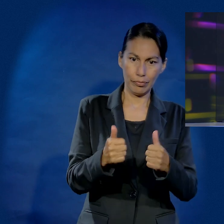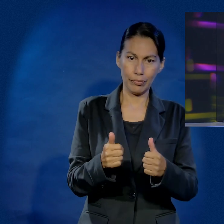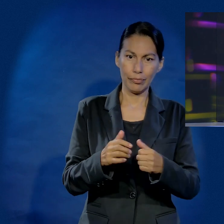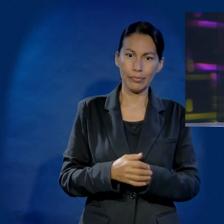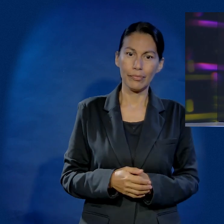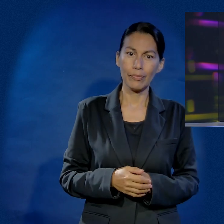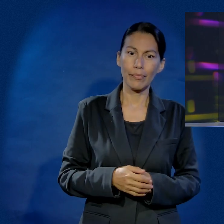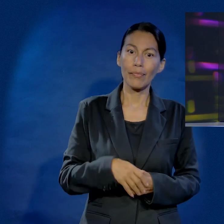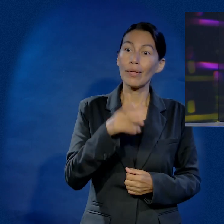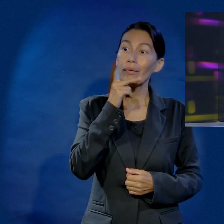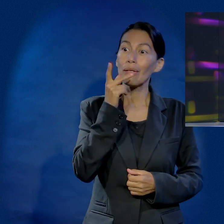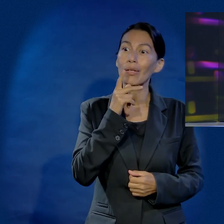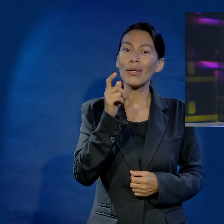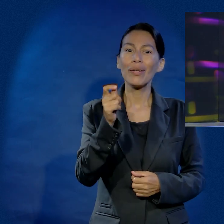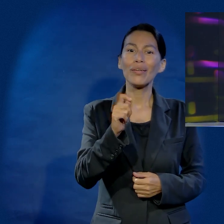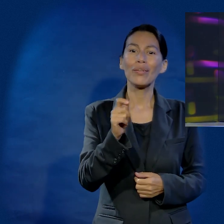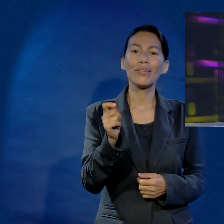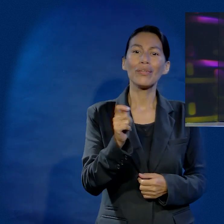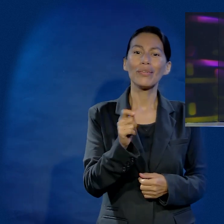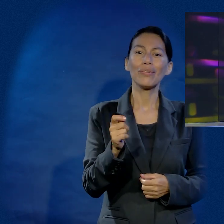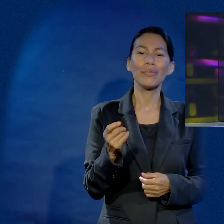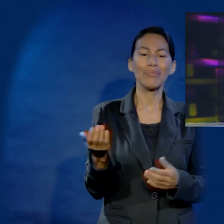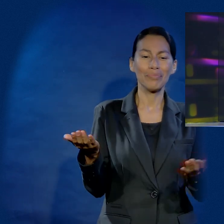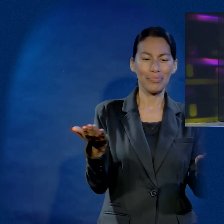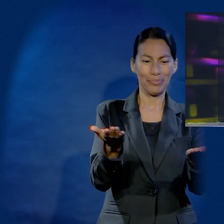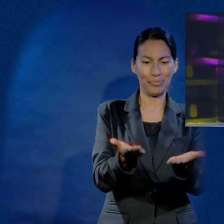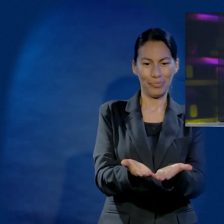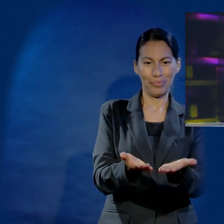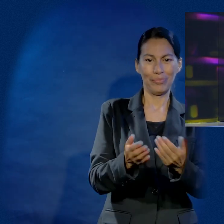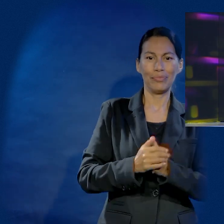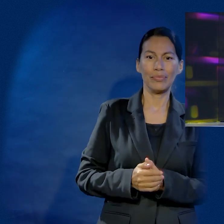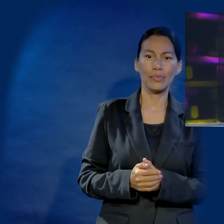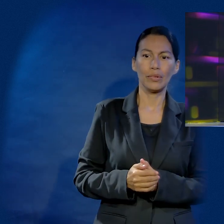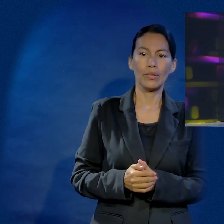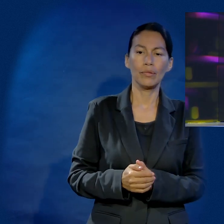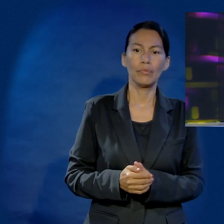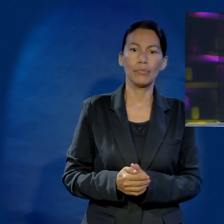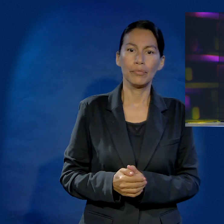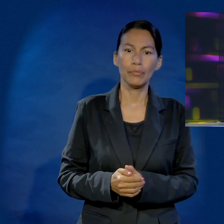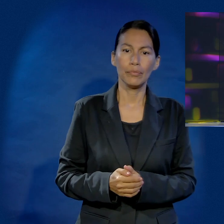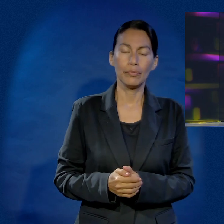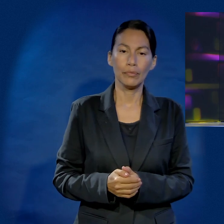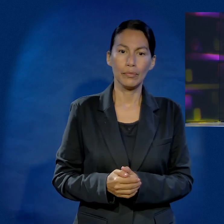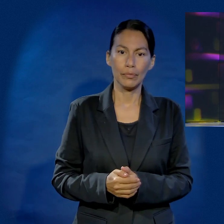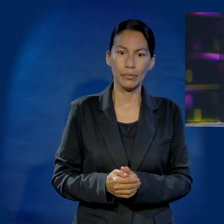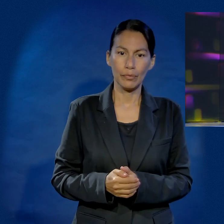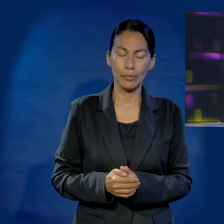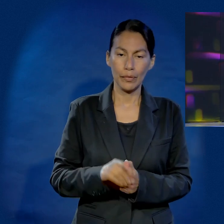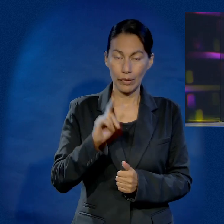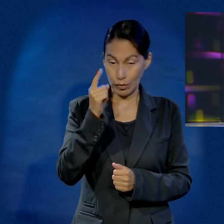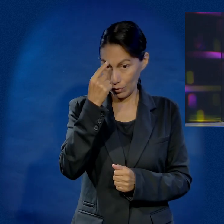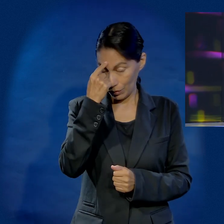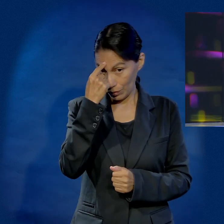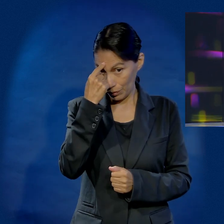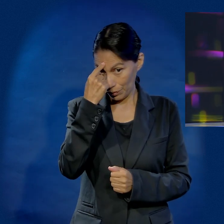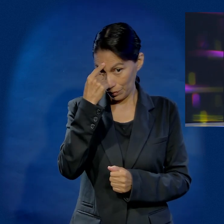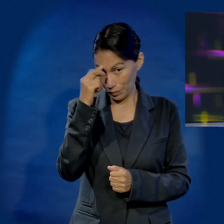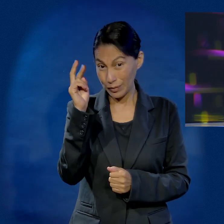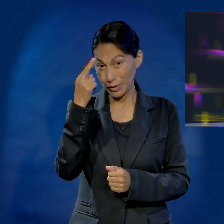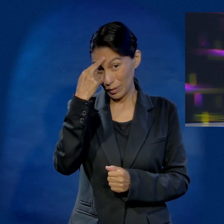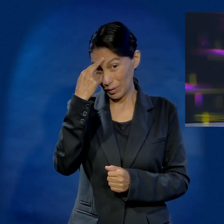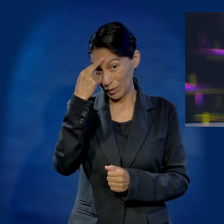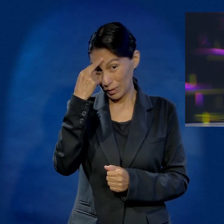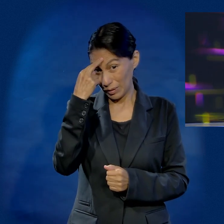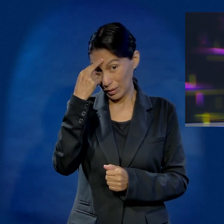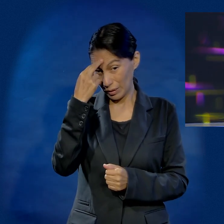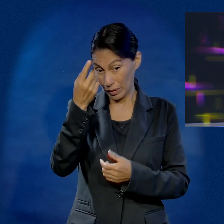Llega y dice, pastor, le presento a mi novio. Llega el novio. Mire, acuérdense que lo de adentro